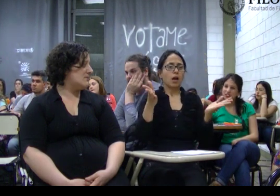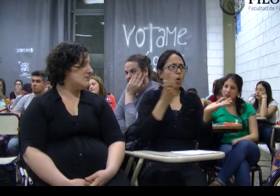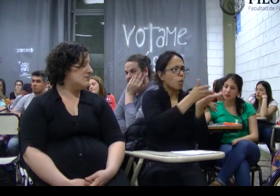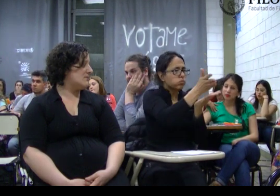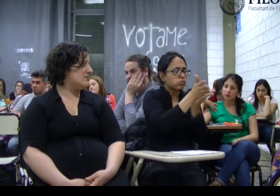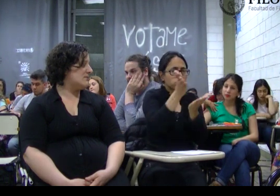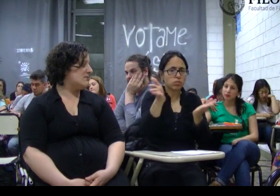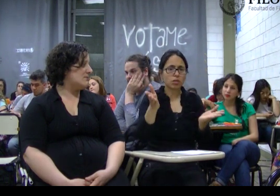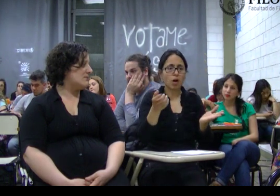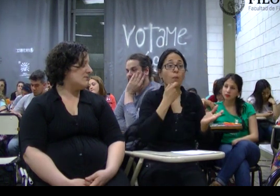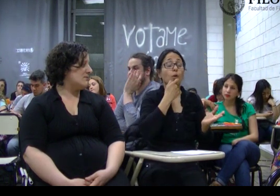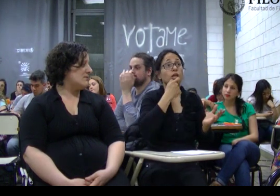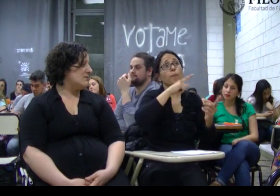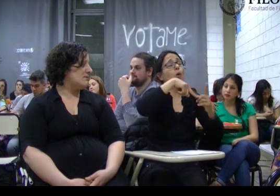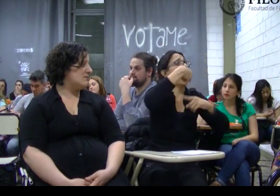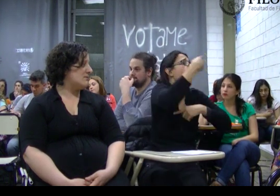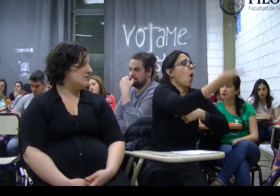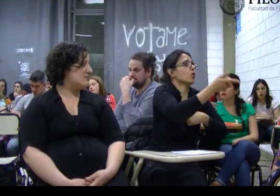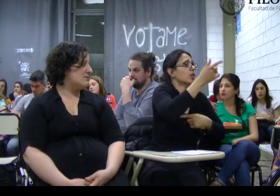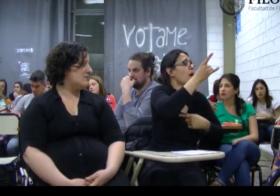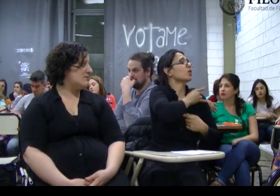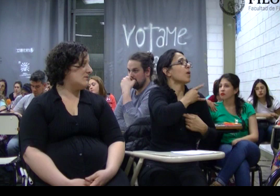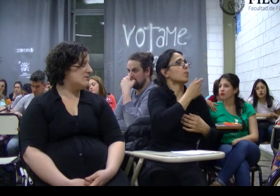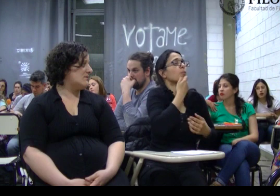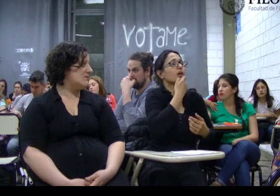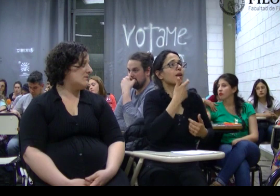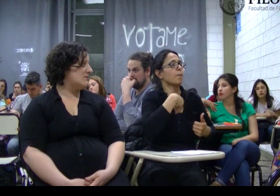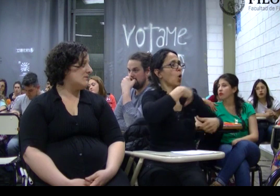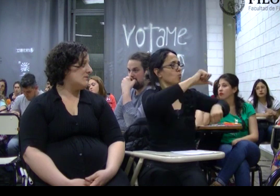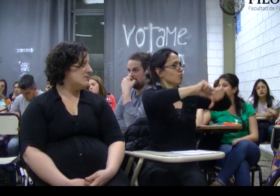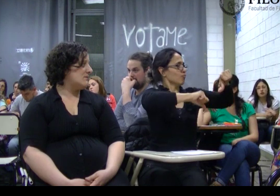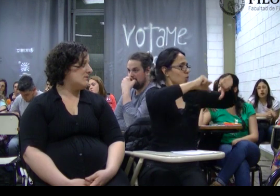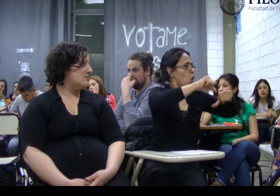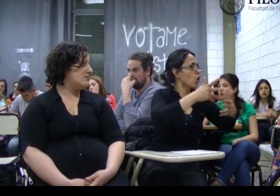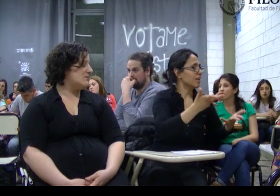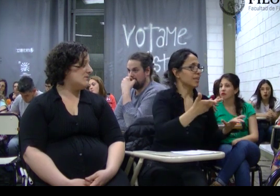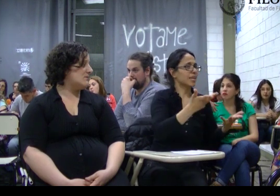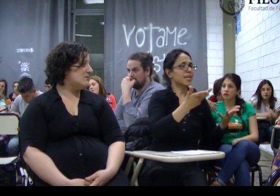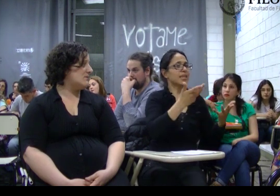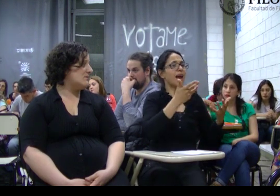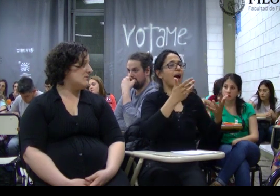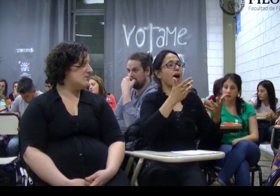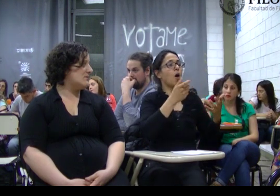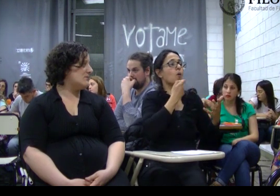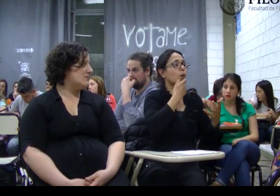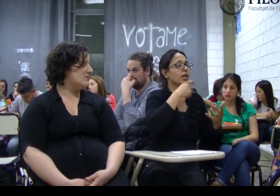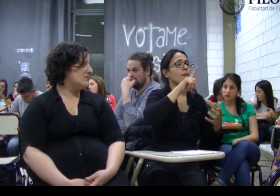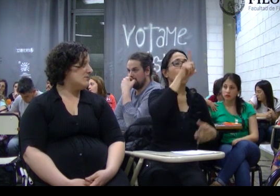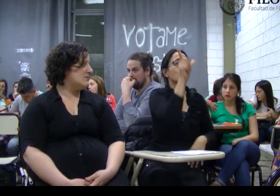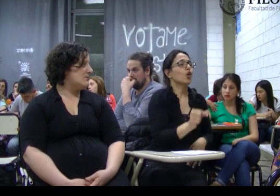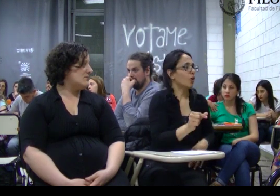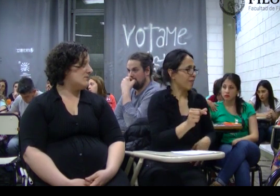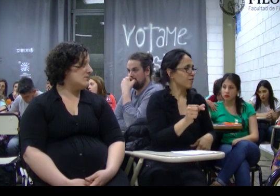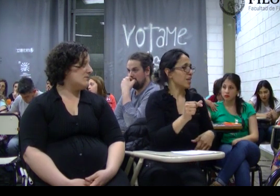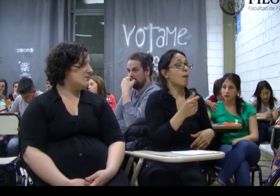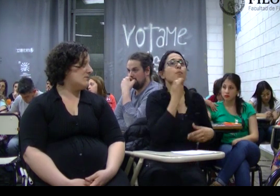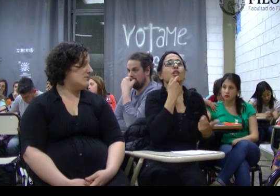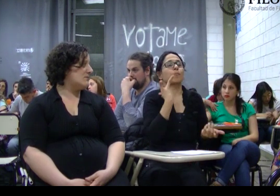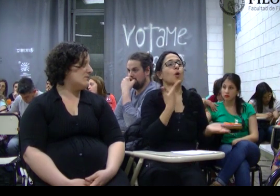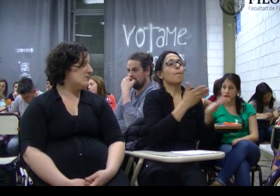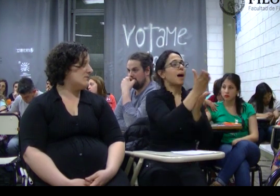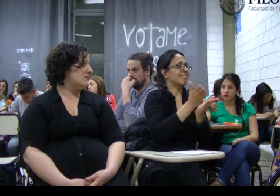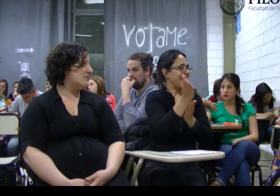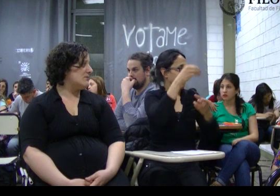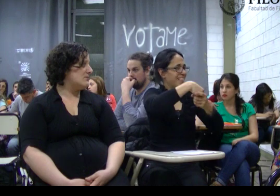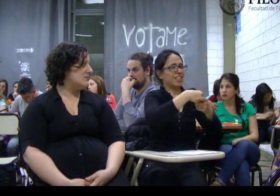Si lo llevan a otras facultades, ¿no? Biología, física, o piensen geografía, ¿no? las materias escolares.